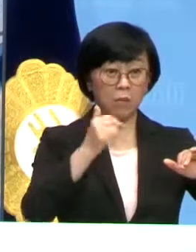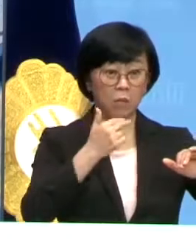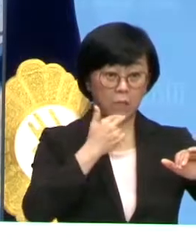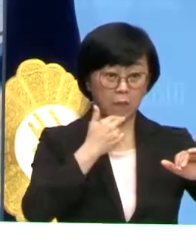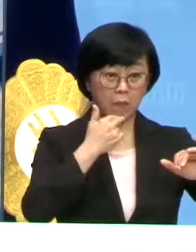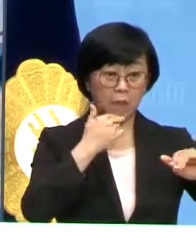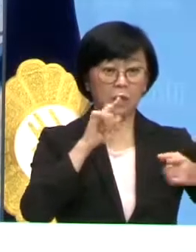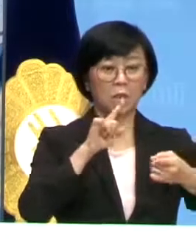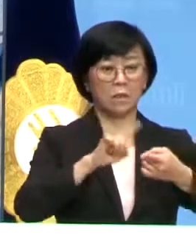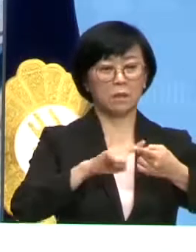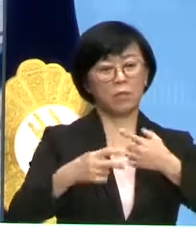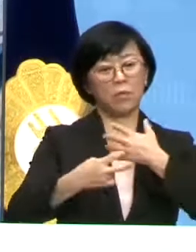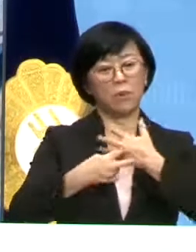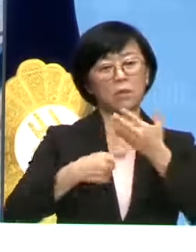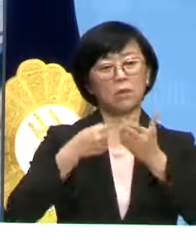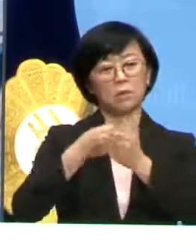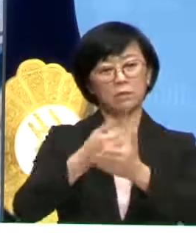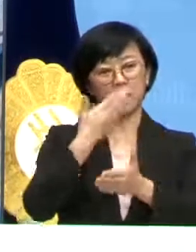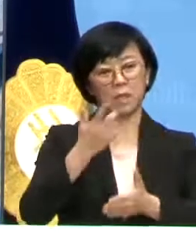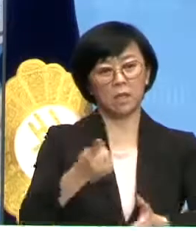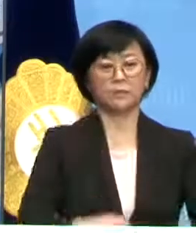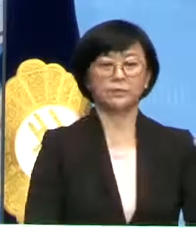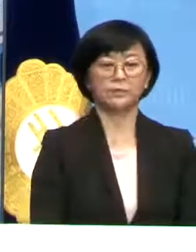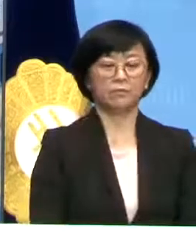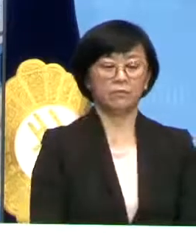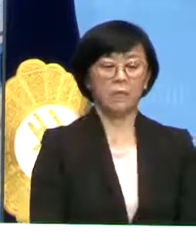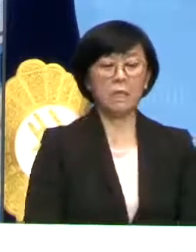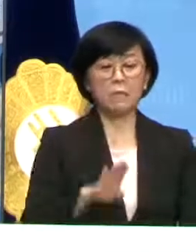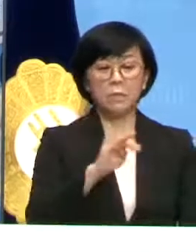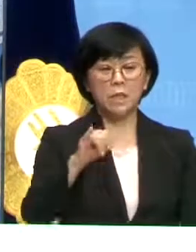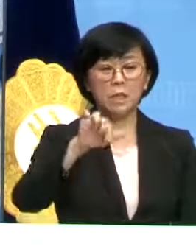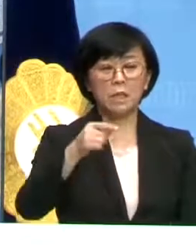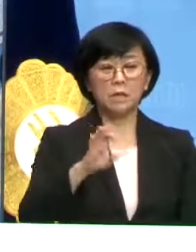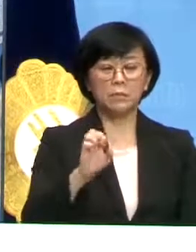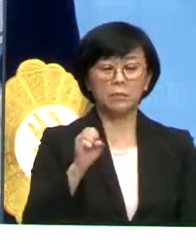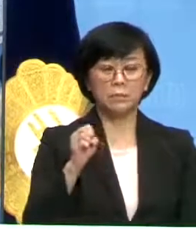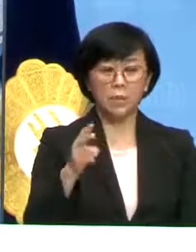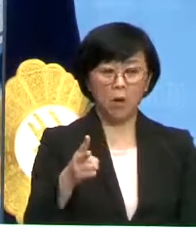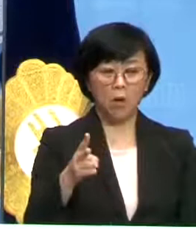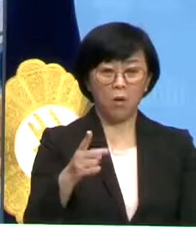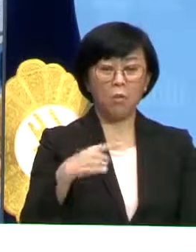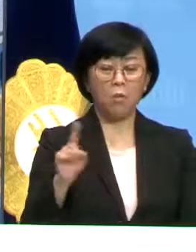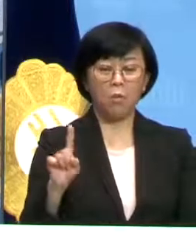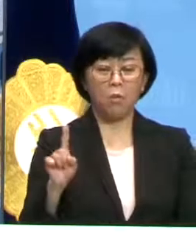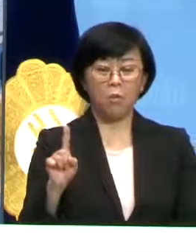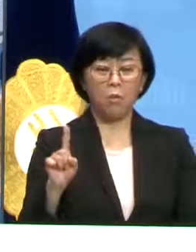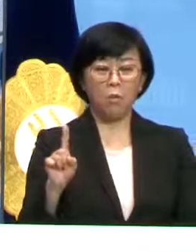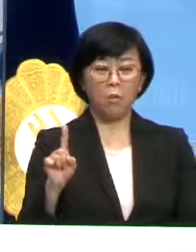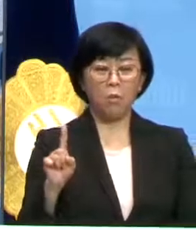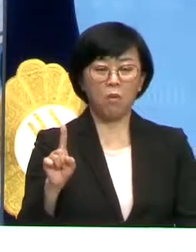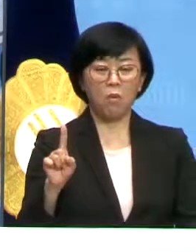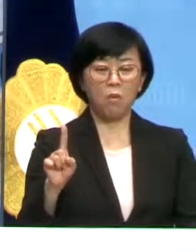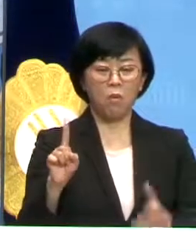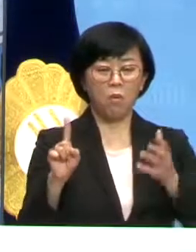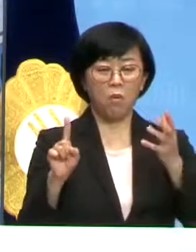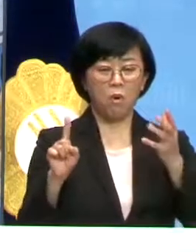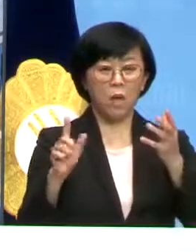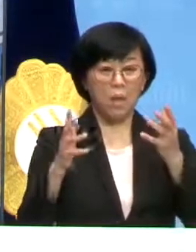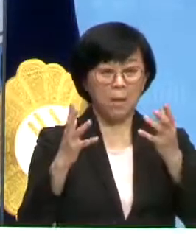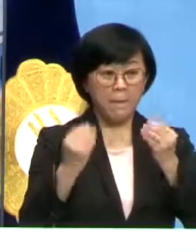안하는건지 병원에서 결정을 합니다 그 비급여 b 급 요가 아 많이 이